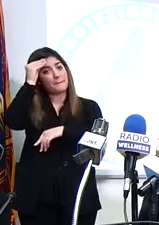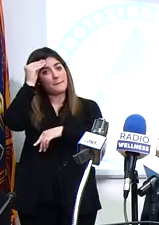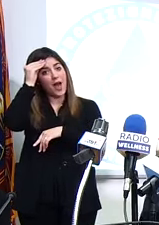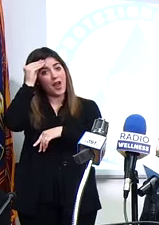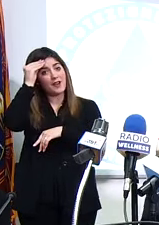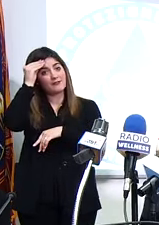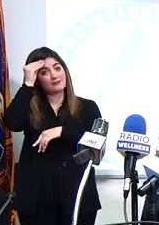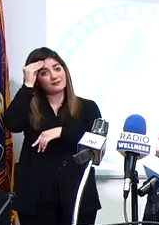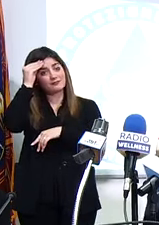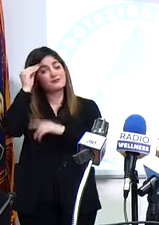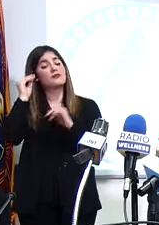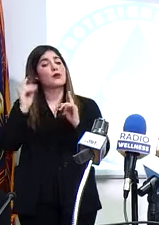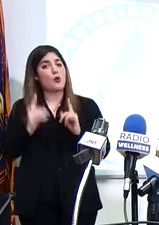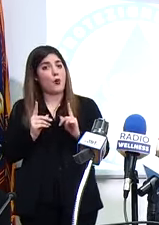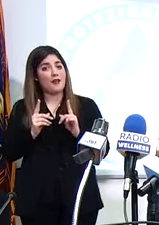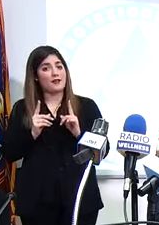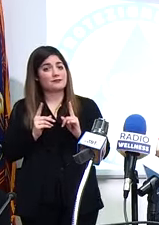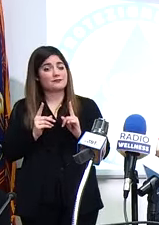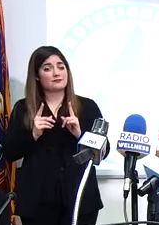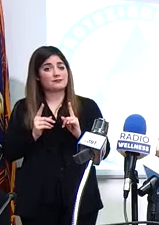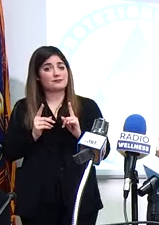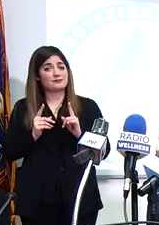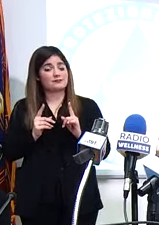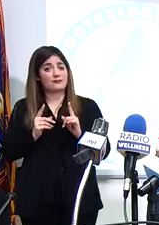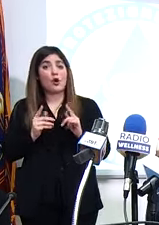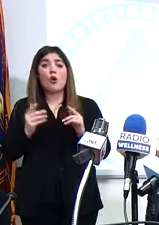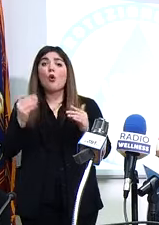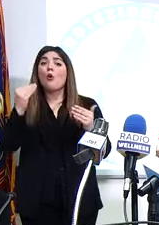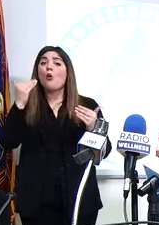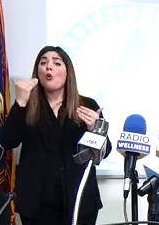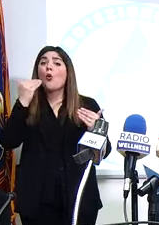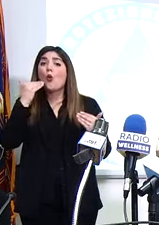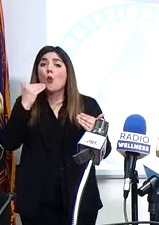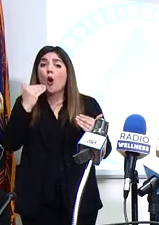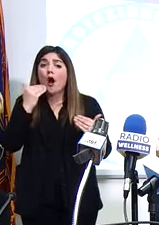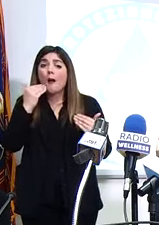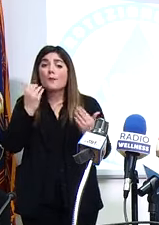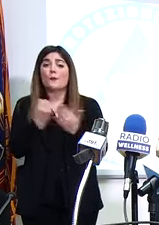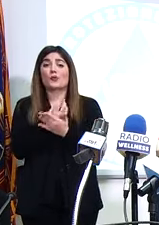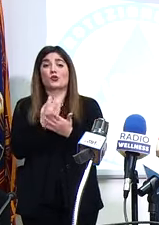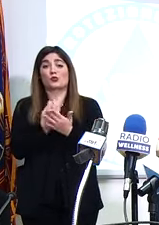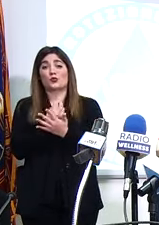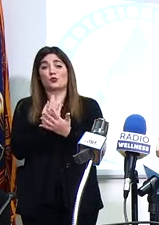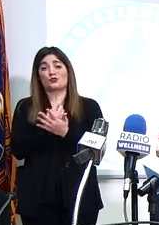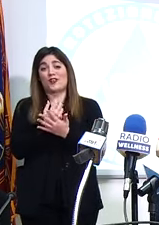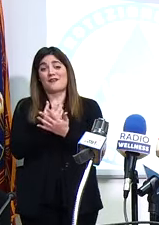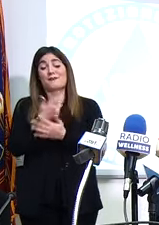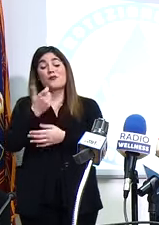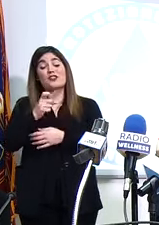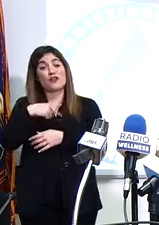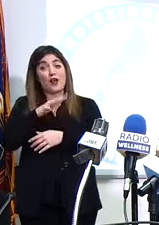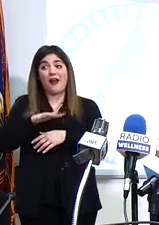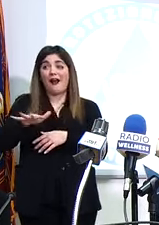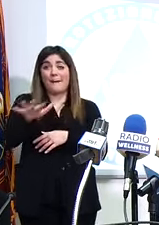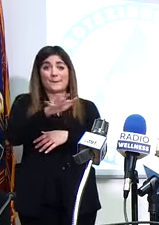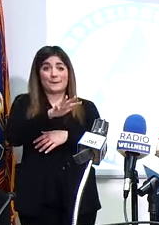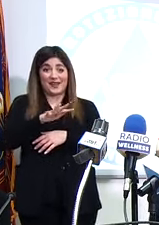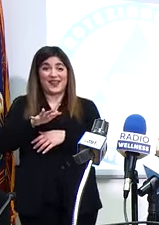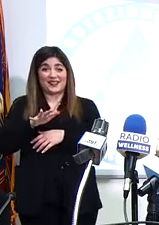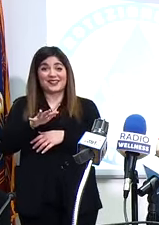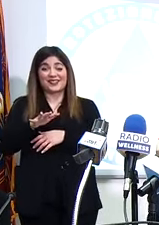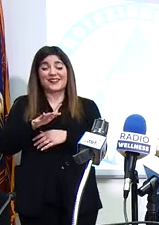storia che sia naturale o no, ma è sempre l'uomo che le produce, perché stiamo alterando l'ambiente. Guardi che non solo questi, ma i